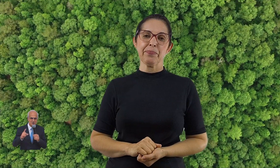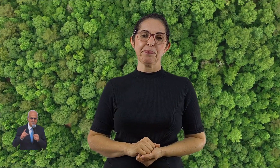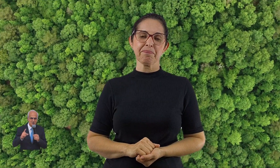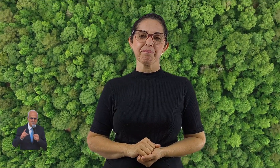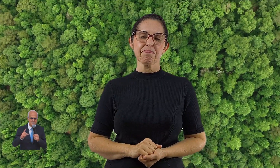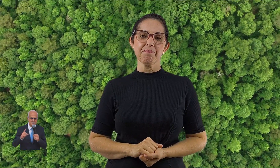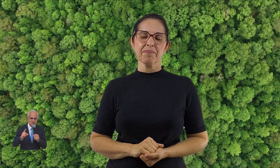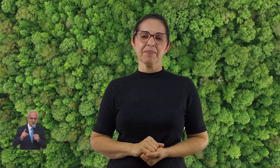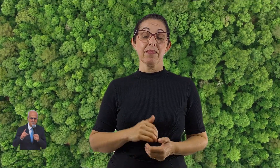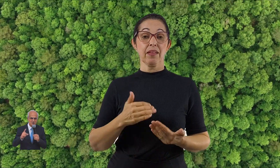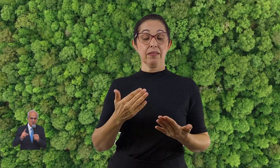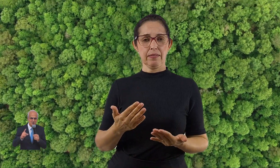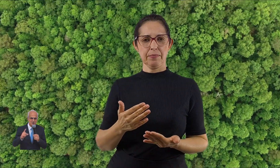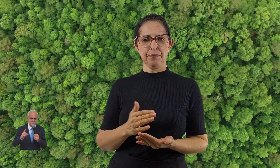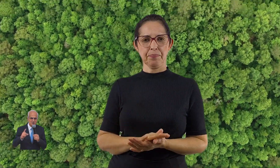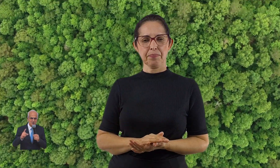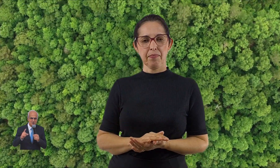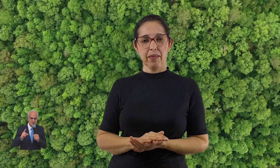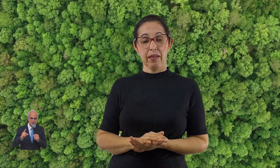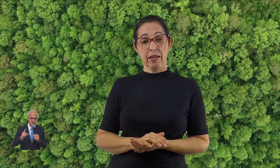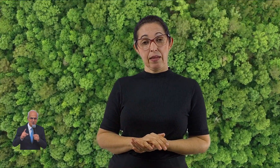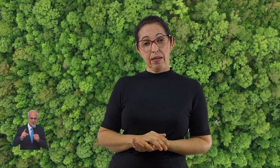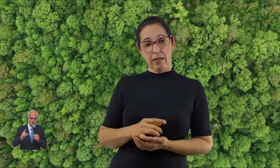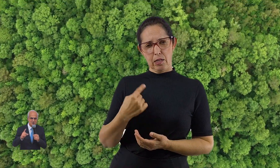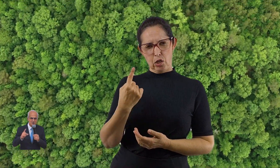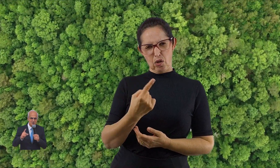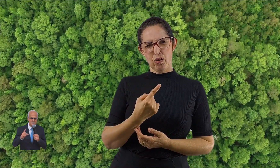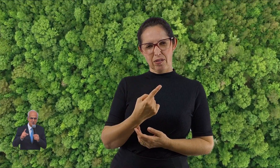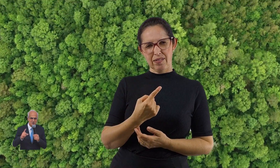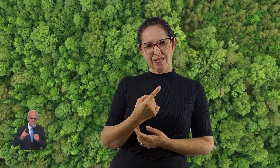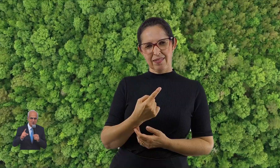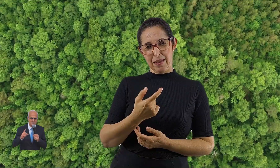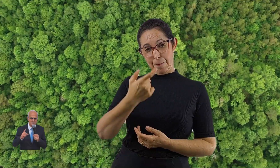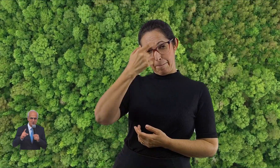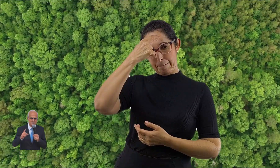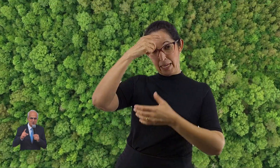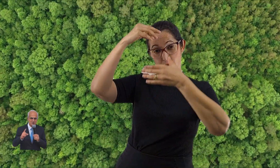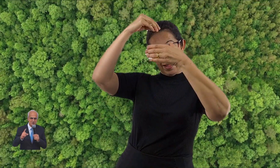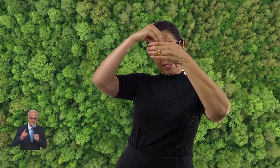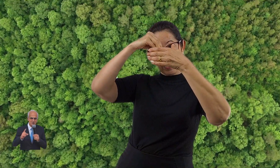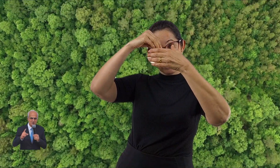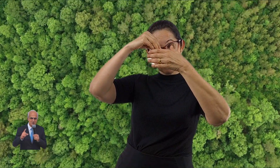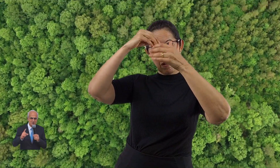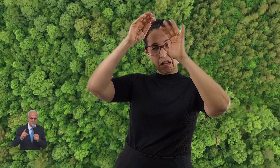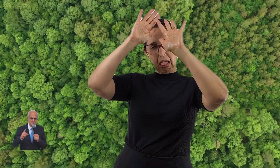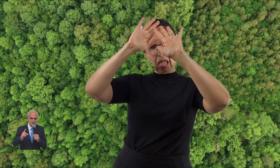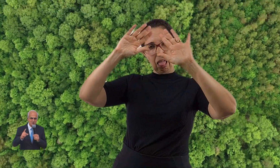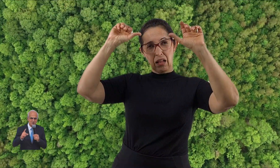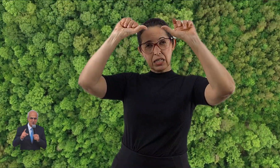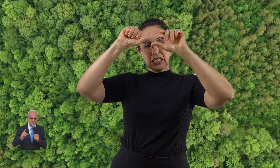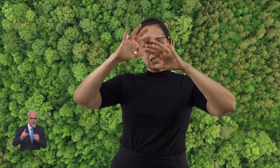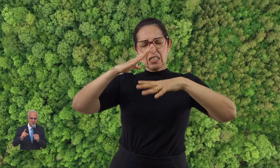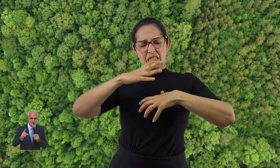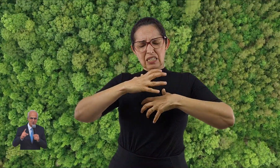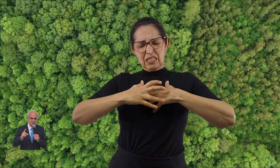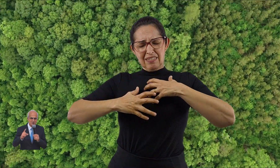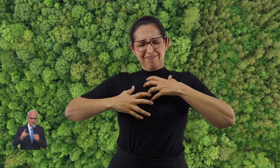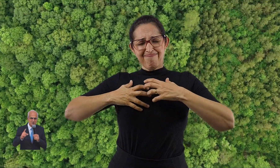O homem é vítima dos conflitos da mente. A mente é ela que vai sediar os seus grandes